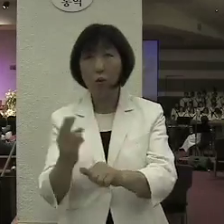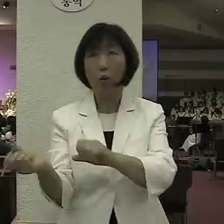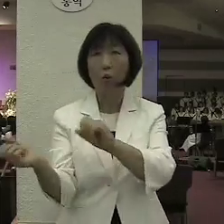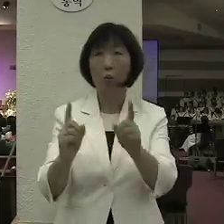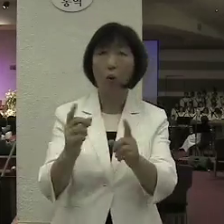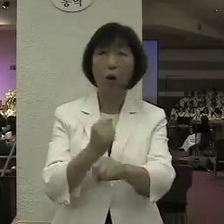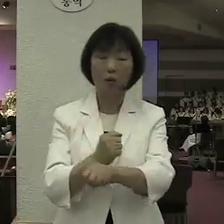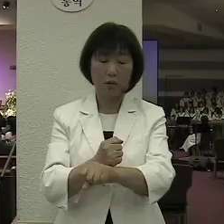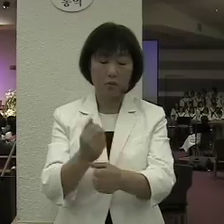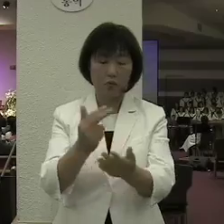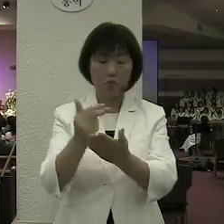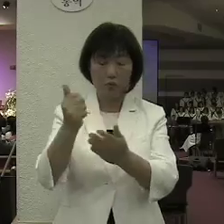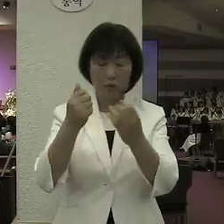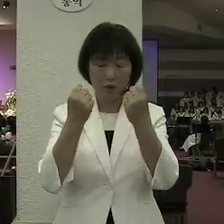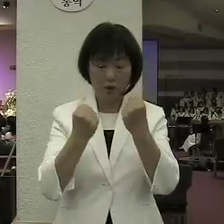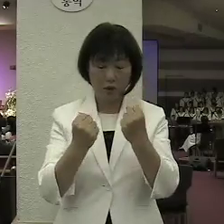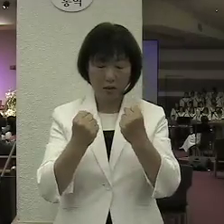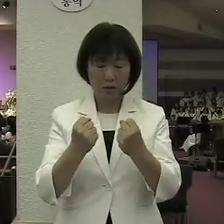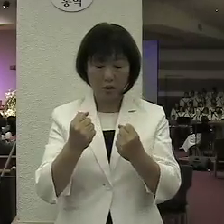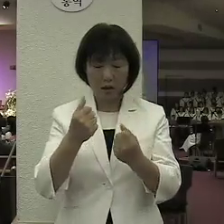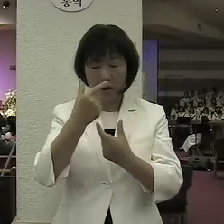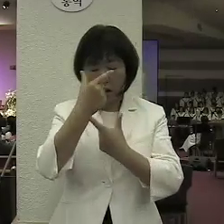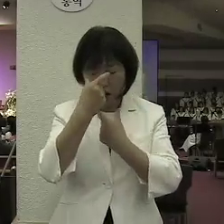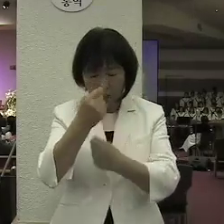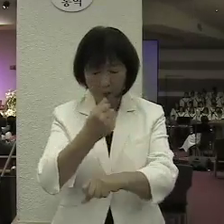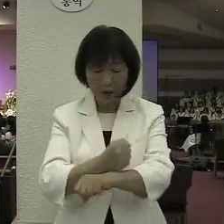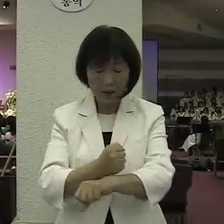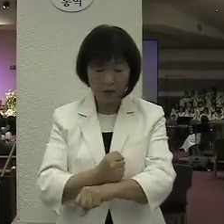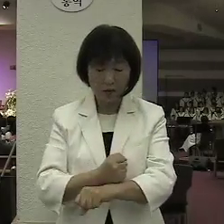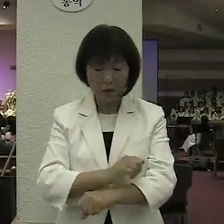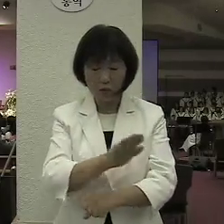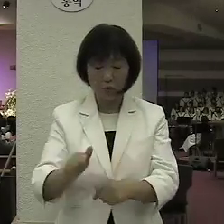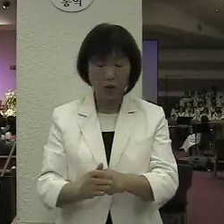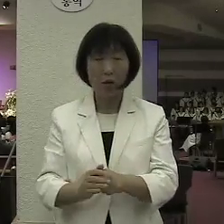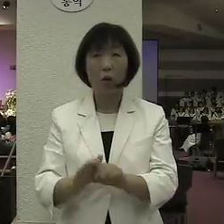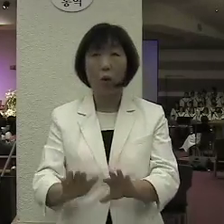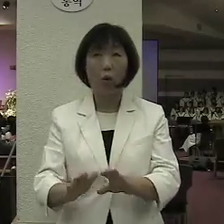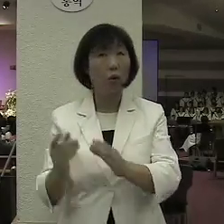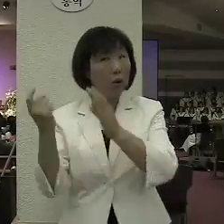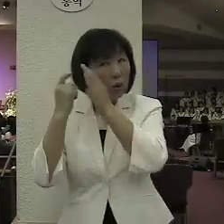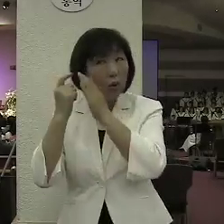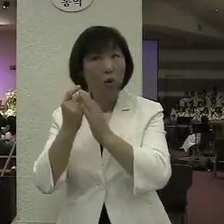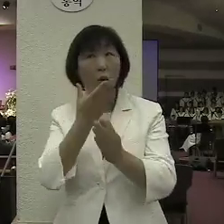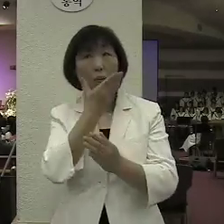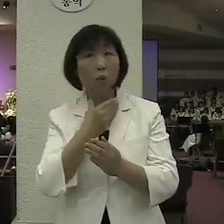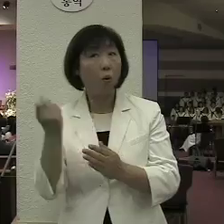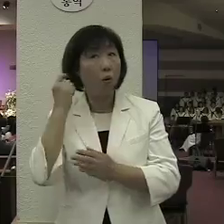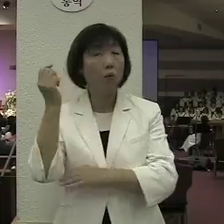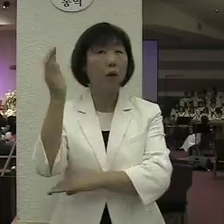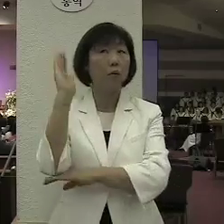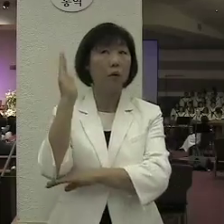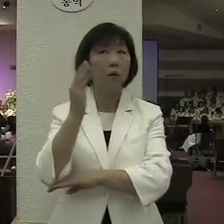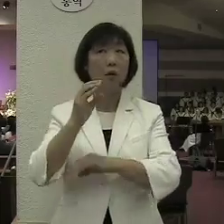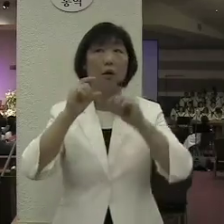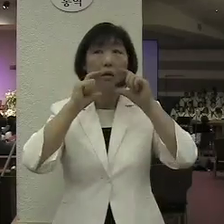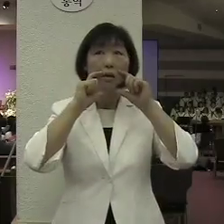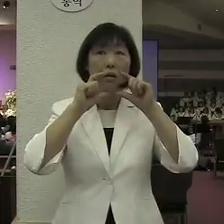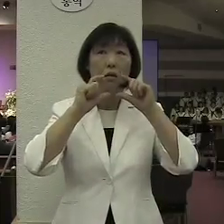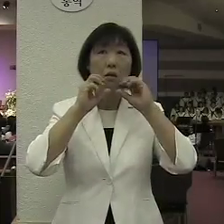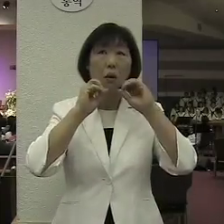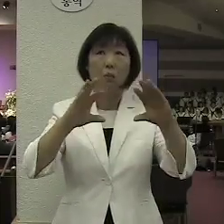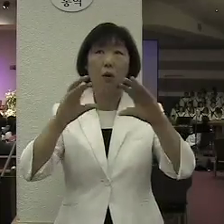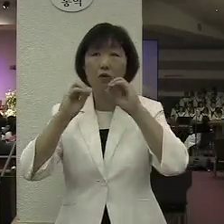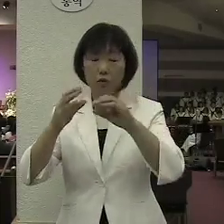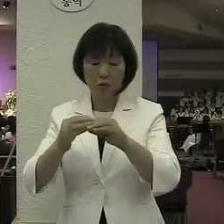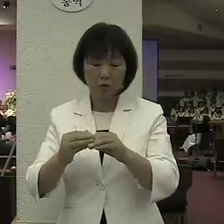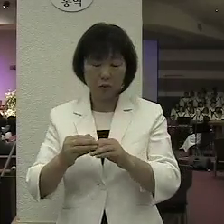있지 말라. 본문 4절에 저자는 크게 울고 있었지만 천국에서 소리가 들리는데 소망이